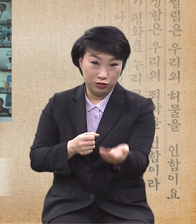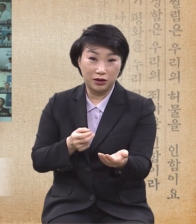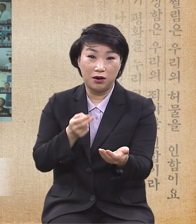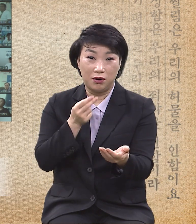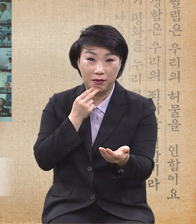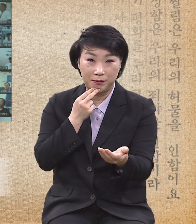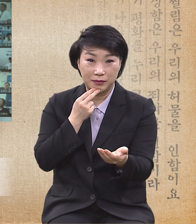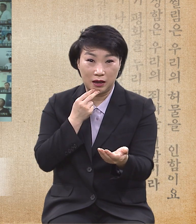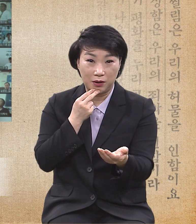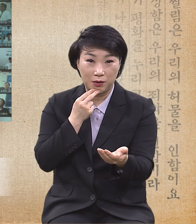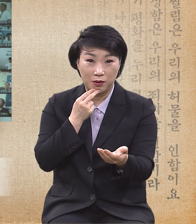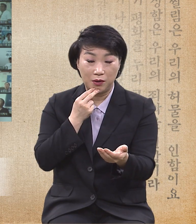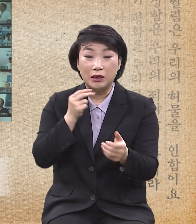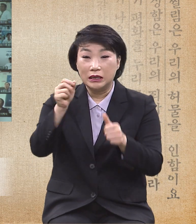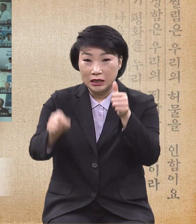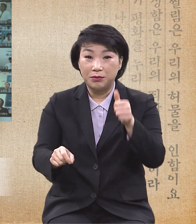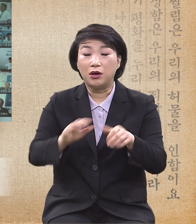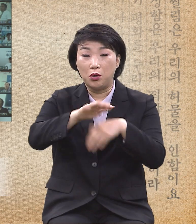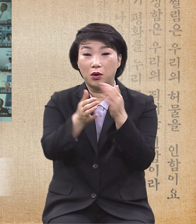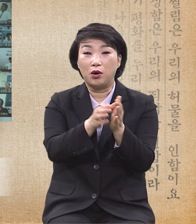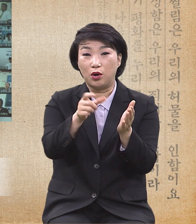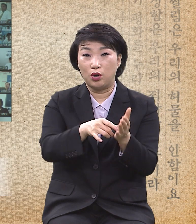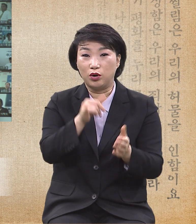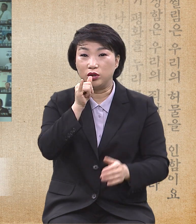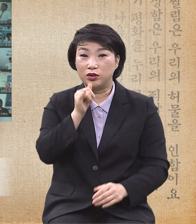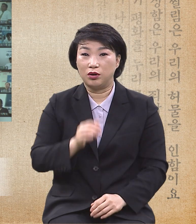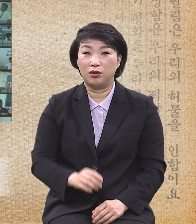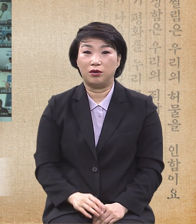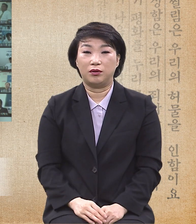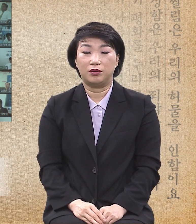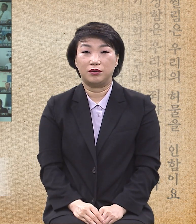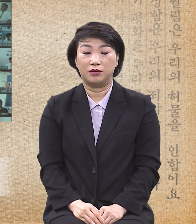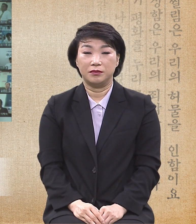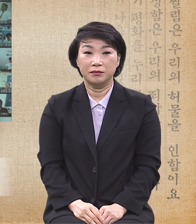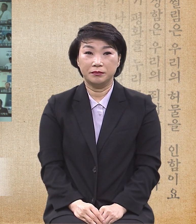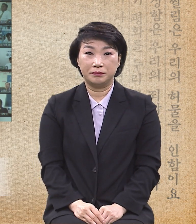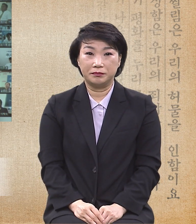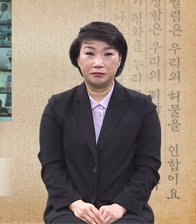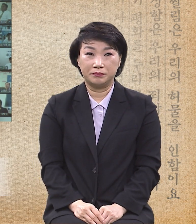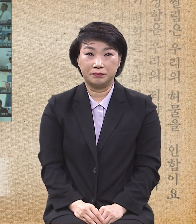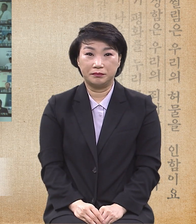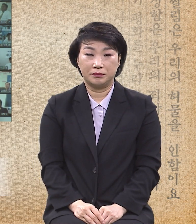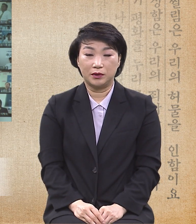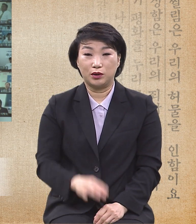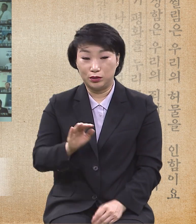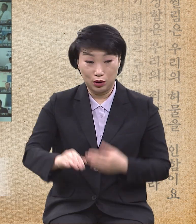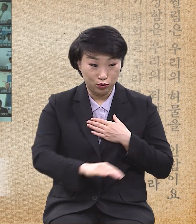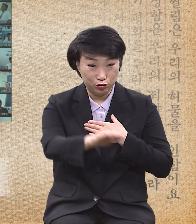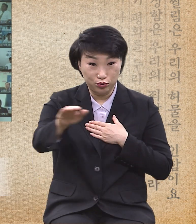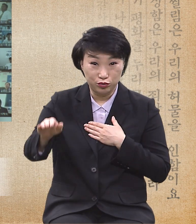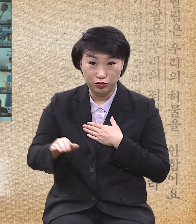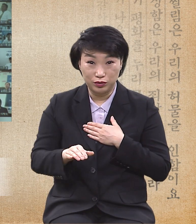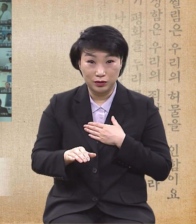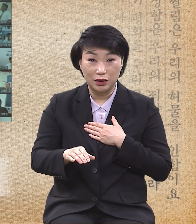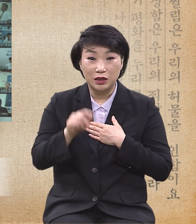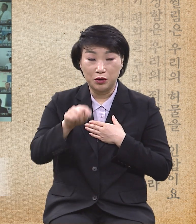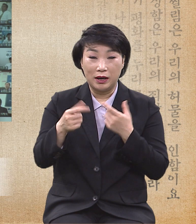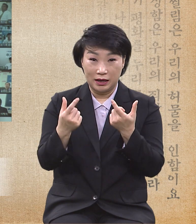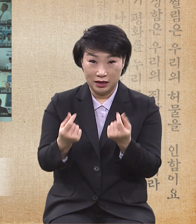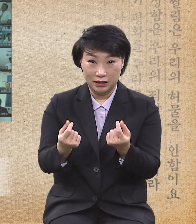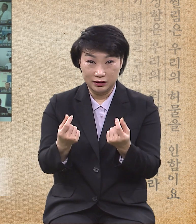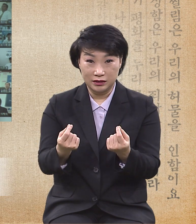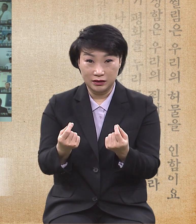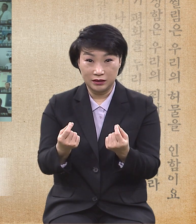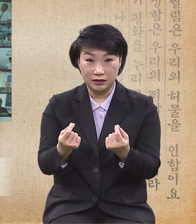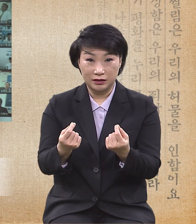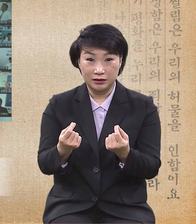없느니라고 히브리서에 분명히 말씀하셨다 이 말입니다. 그런데 우리는 그만큼